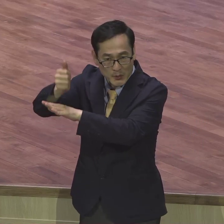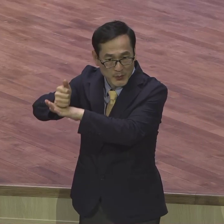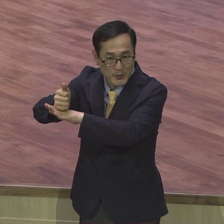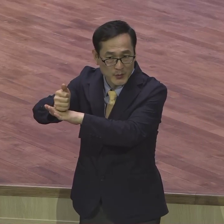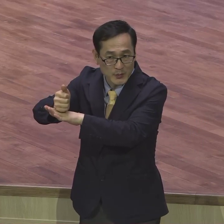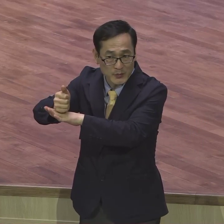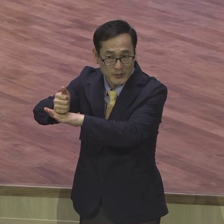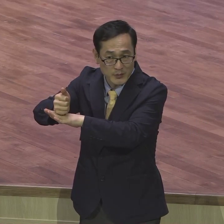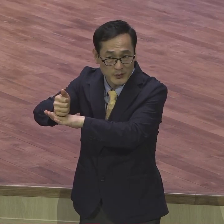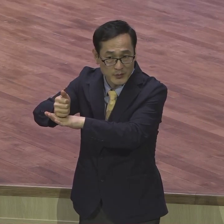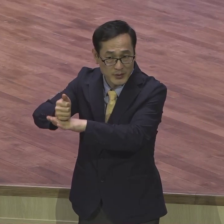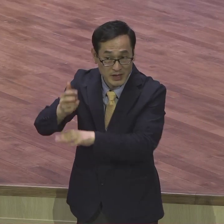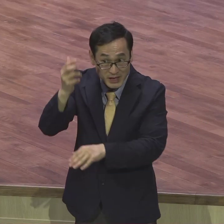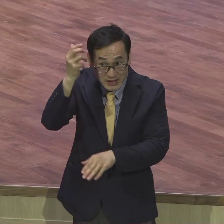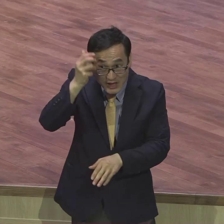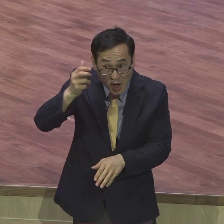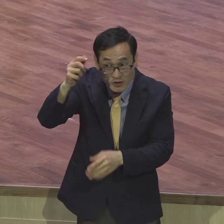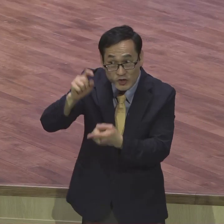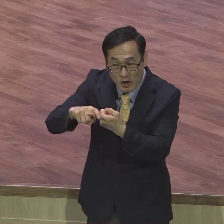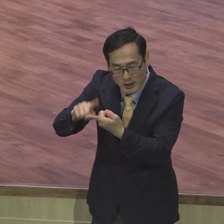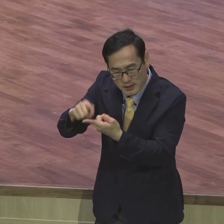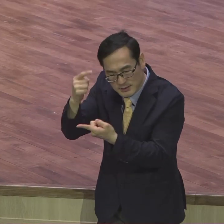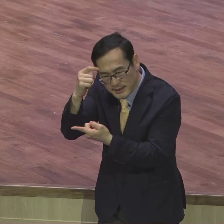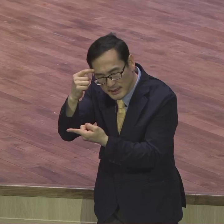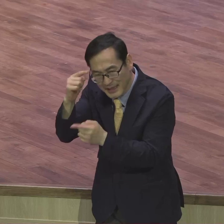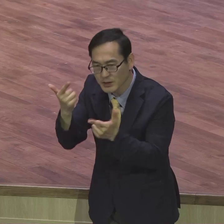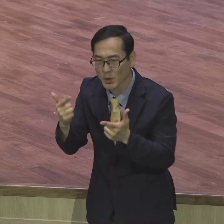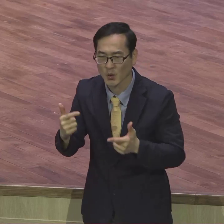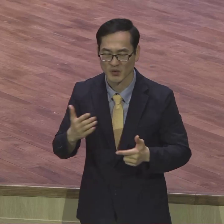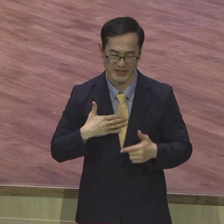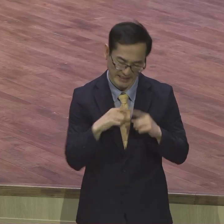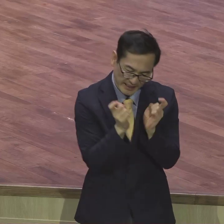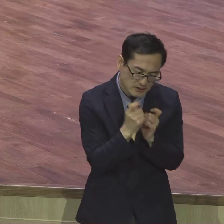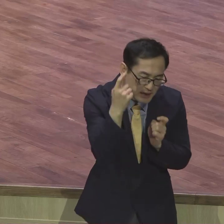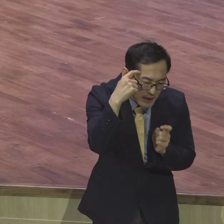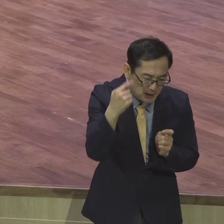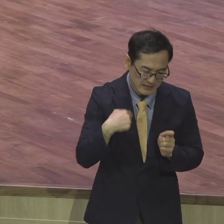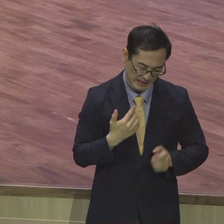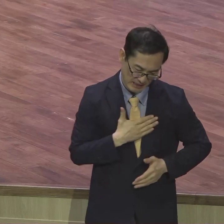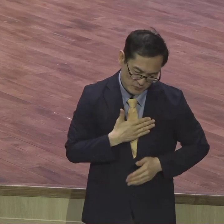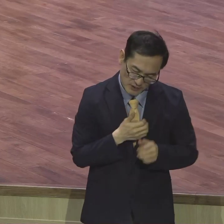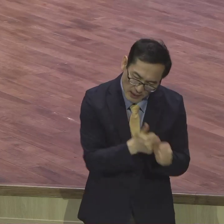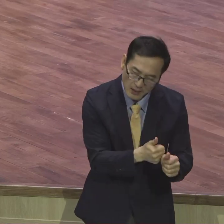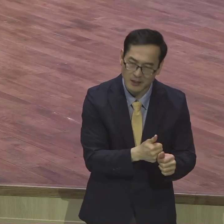영적으로 해석을 안 하고 육적으로 감정적으로 환경적으로 기분 따라